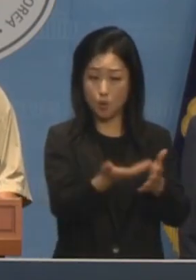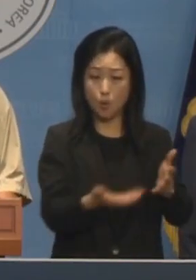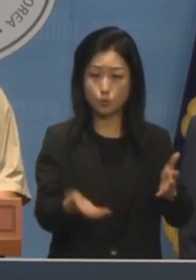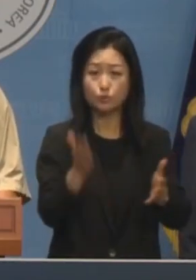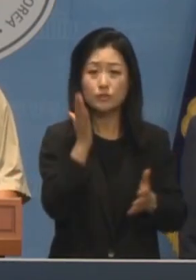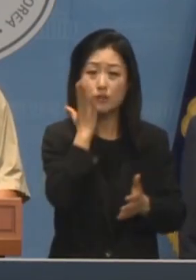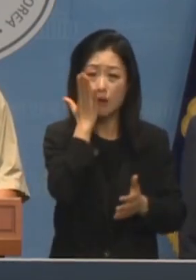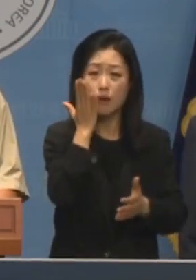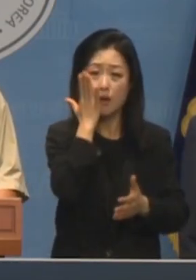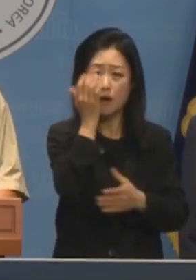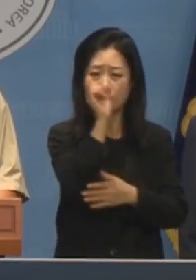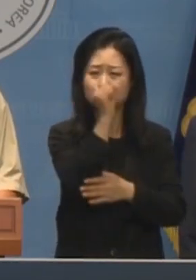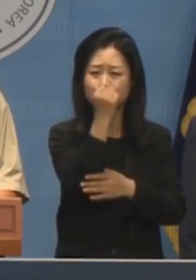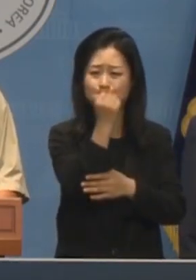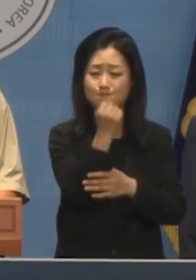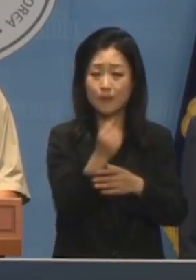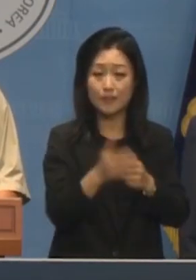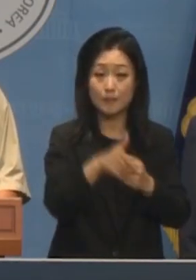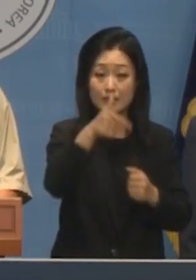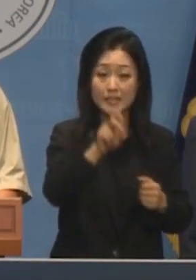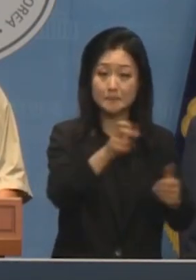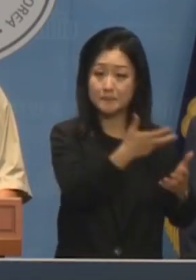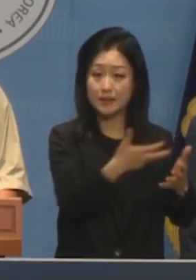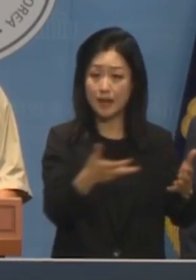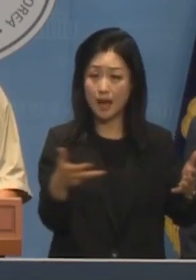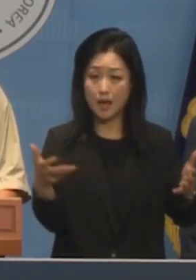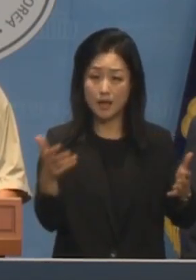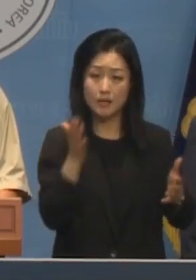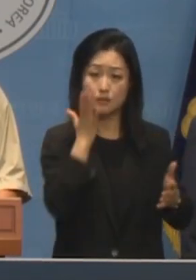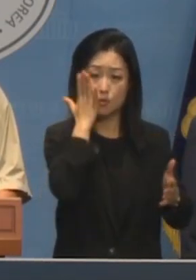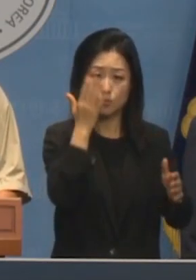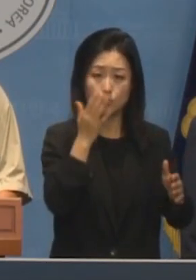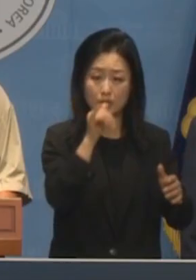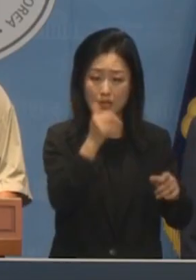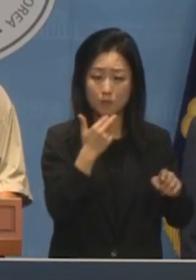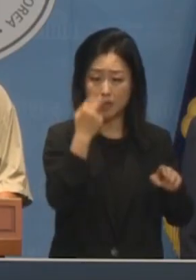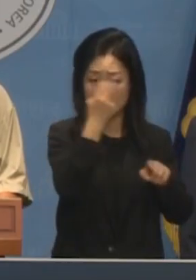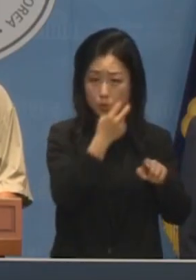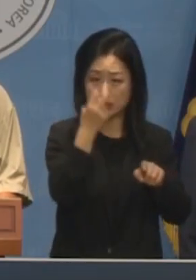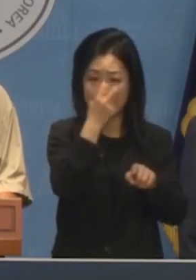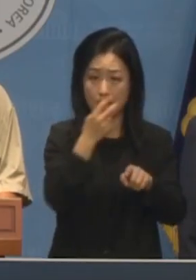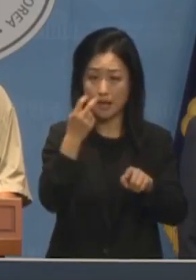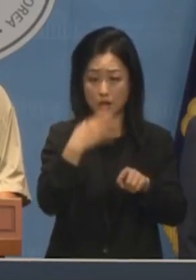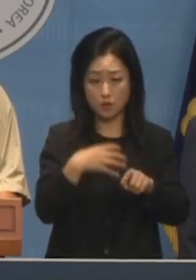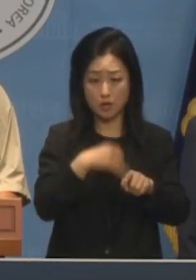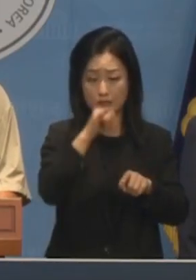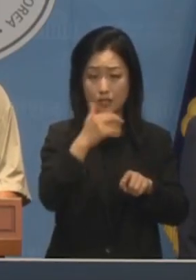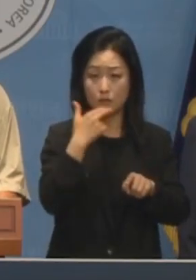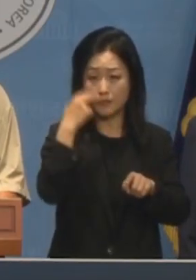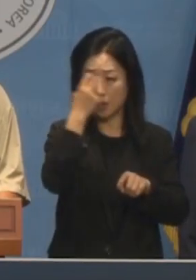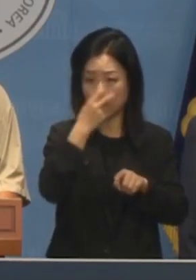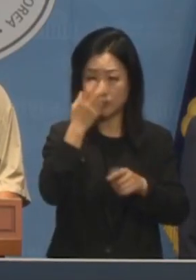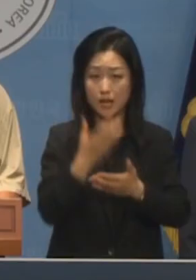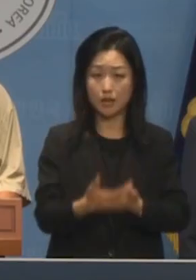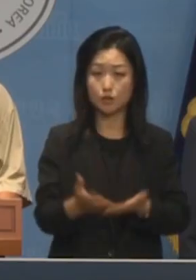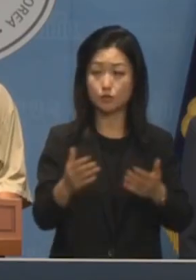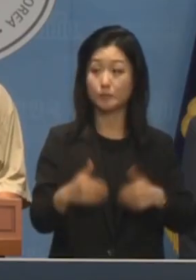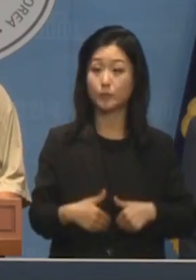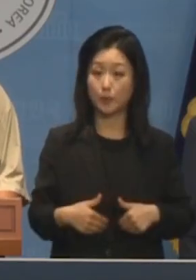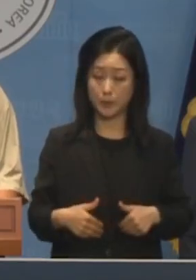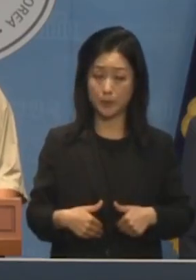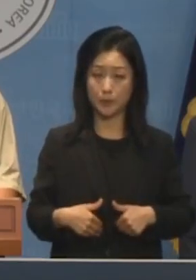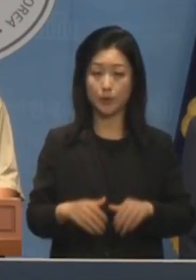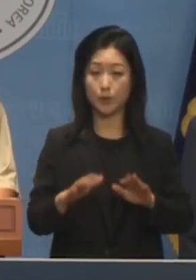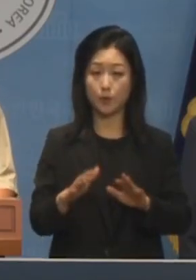소식이 계속 들리고 있습니다. 그래서 금강유역에서도 녹조 조사를 해서 시민들의 안전 문제에 대해서 알릴 필요가 있겠다라는